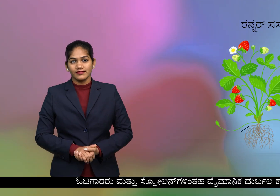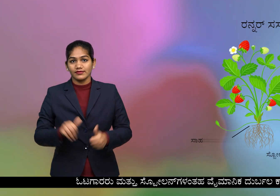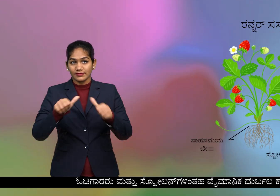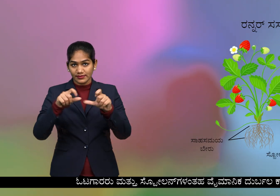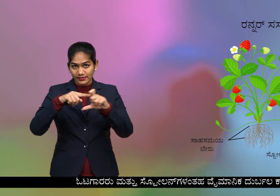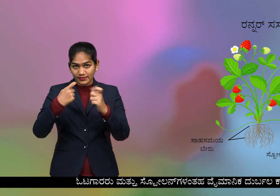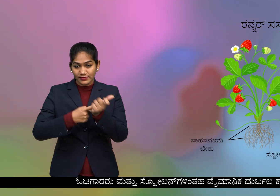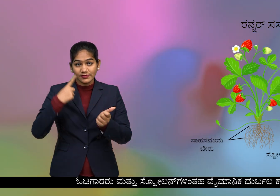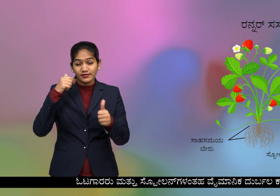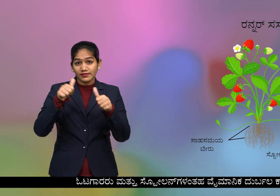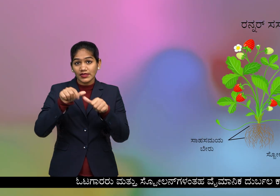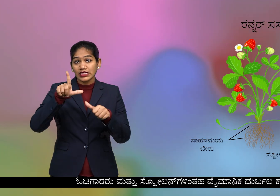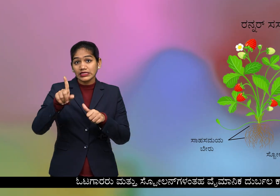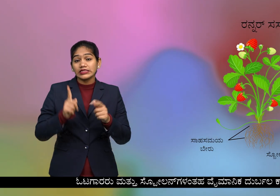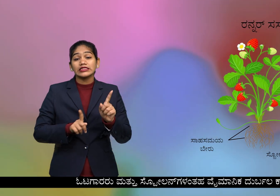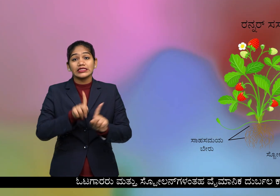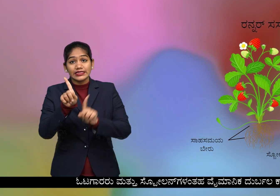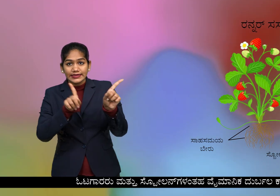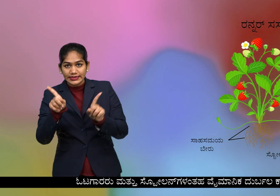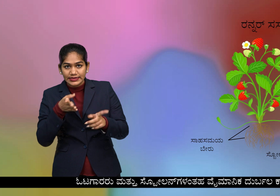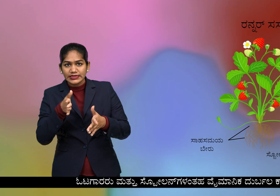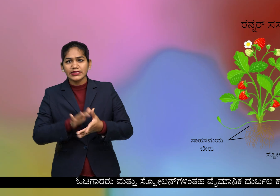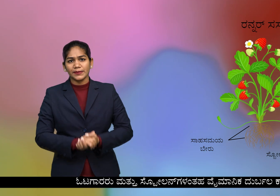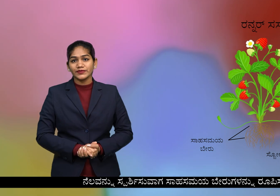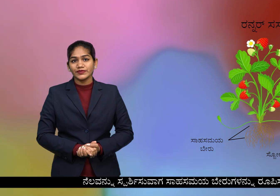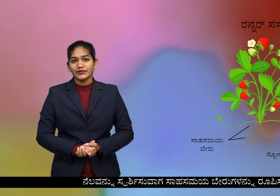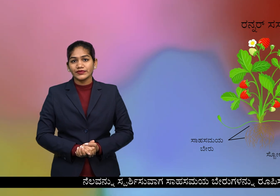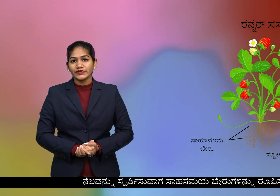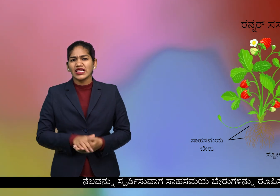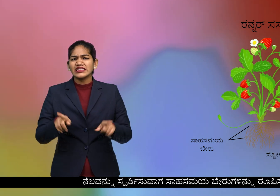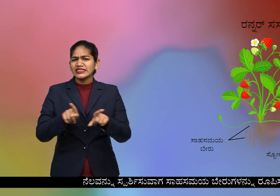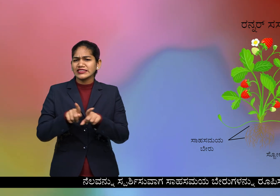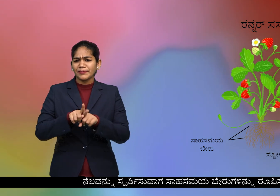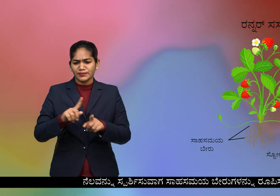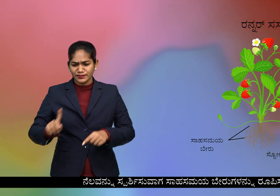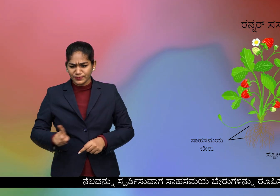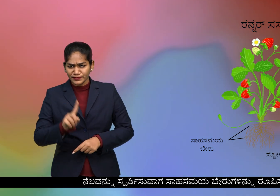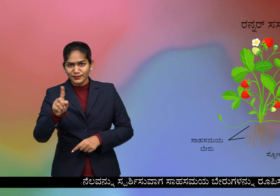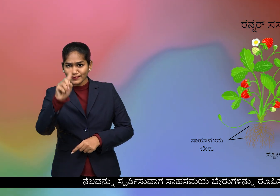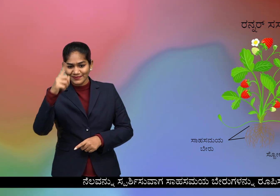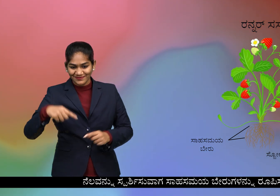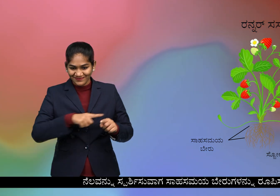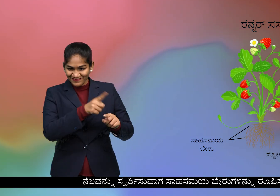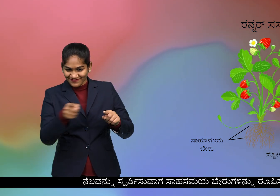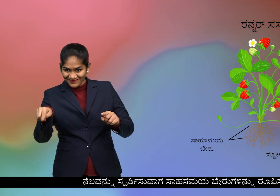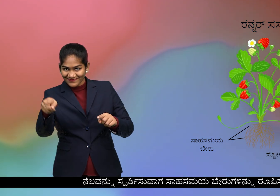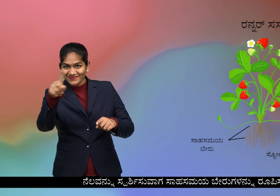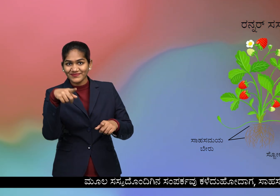ಓಟಗಾರರು ಮತ್ತು ಸ್ಟೋಲನ್ಗಳಂತಹ ವೈಮಾನಿಕ ದುರ್ಬಲ ಕಾಂಡಗಳು ನೆಲವನ್ನ ಸ್ಪರ್ಶಿಸುವಾಗ ಸಾಹಸಮಯ ಬೇರುಗಳನ್ನ ರೂಪಿಸುತ್ತೆ.